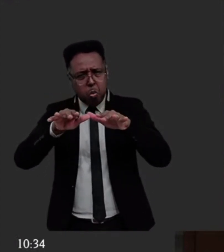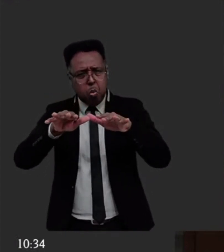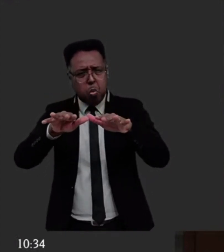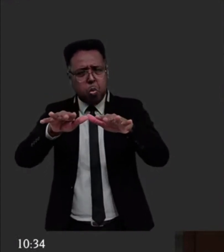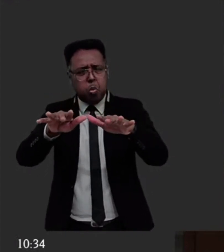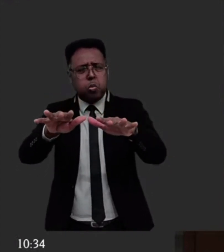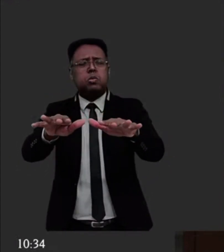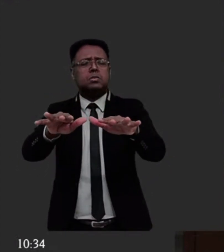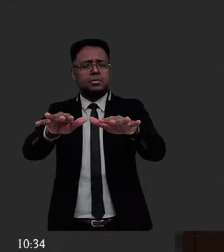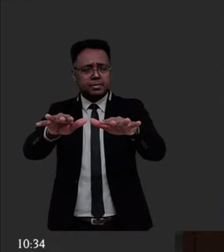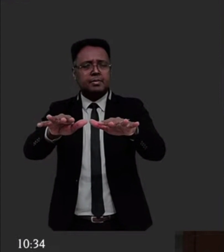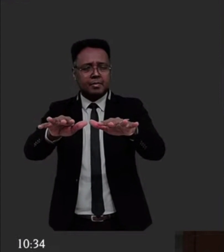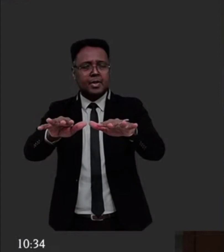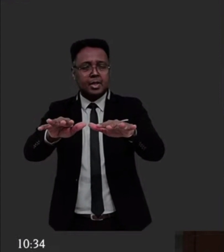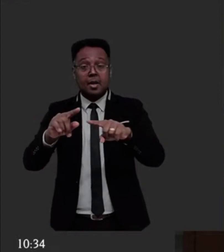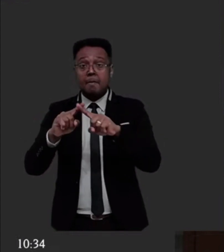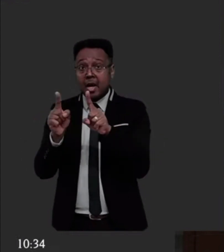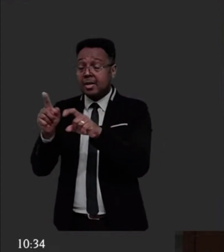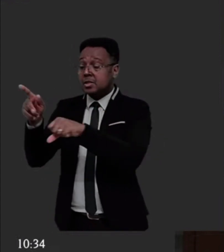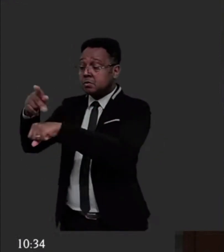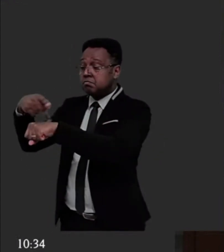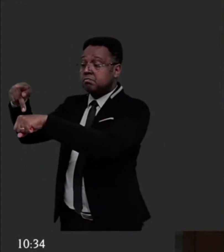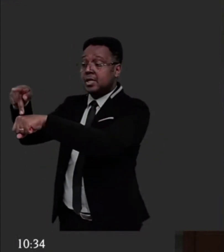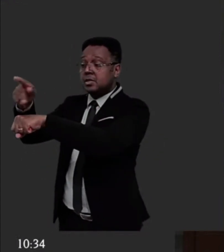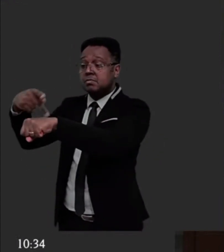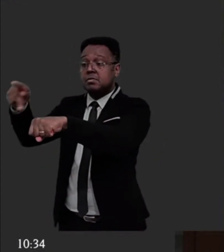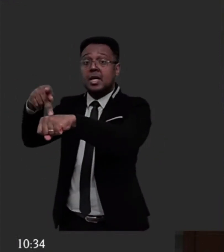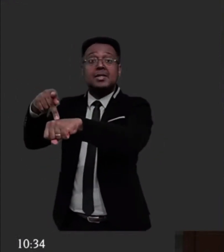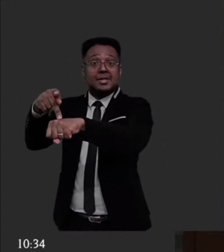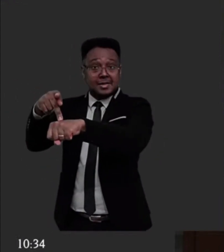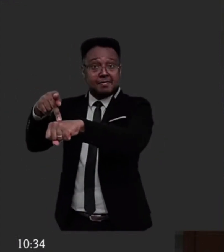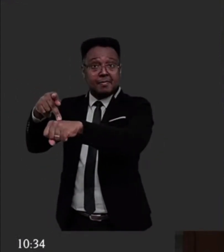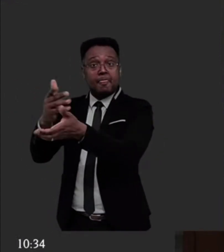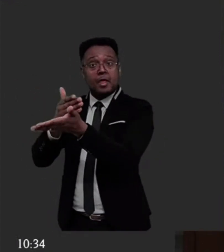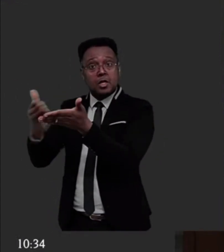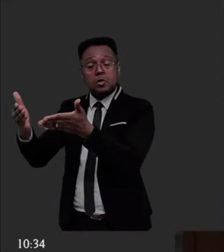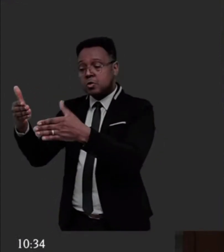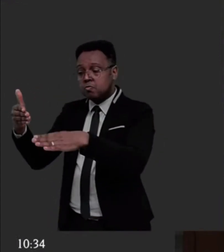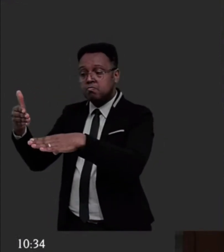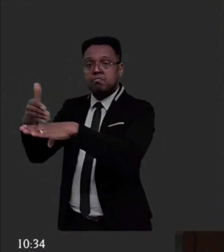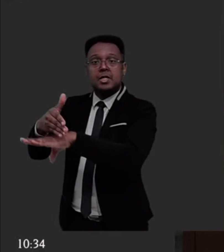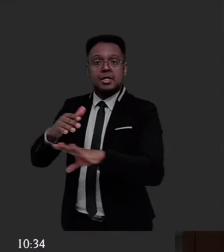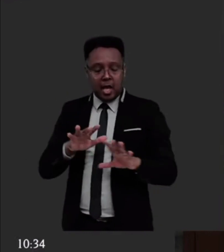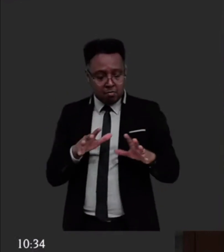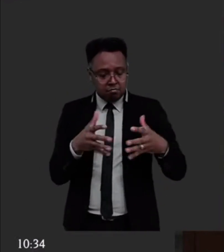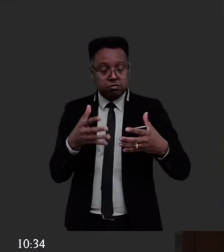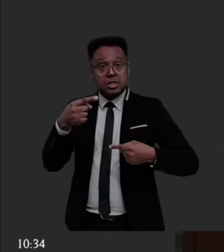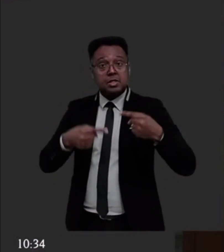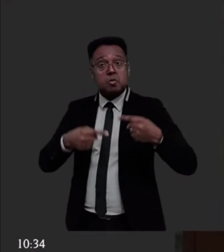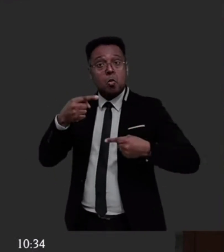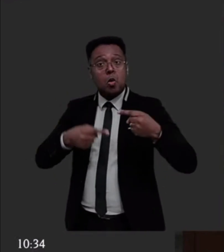onde esta política comunista dominou, o evangelismo se acabou, a perseguição